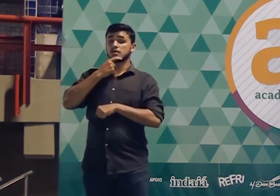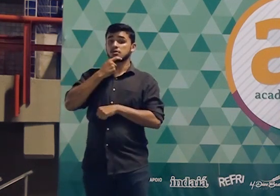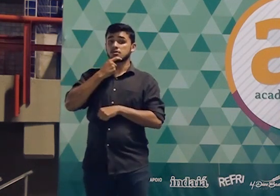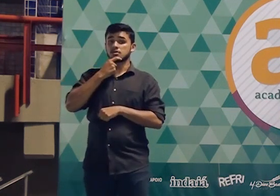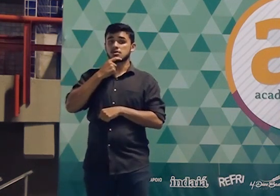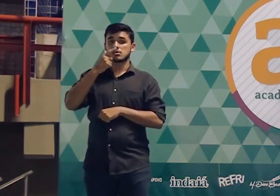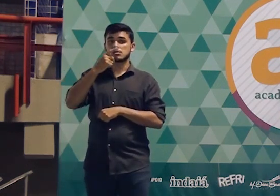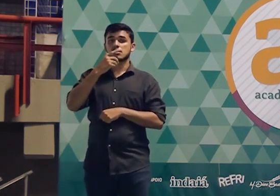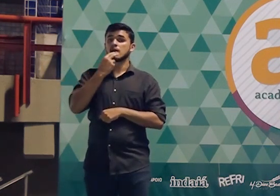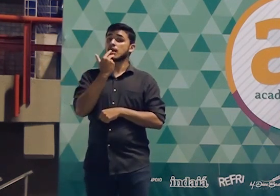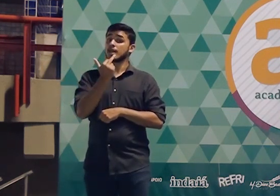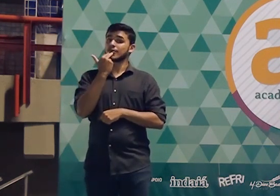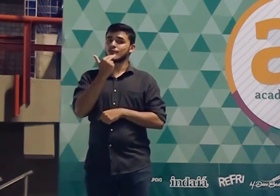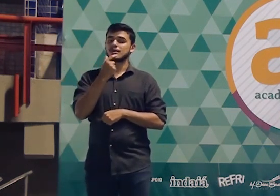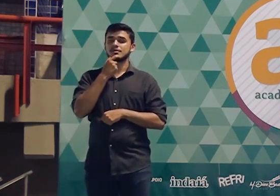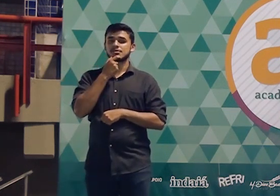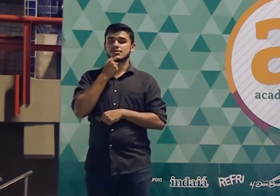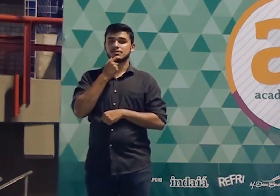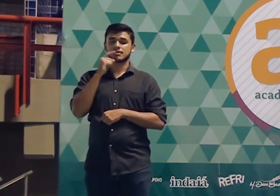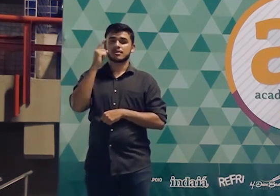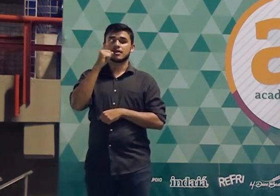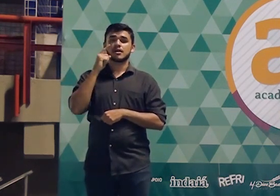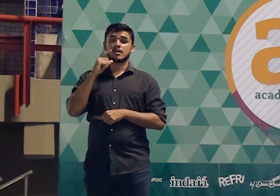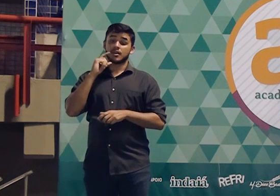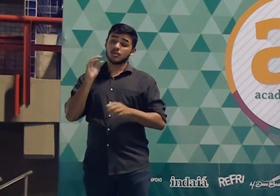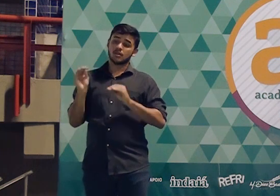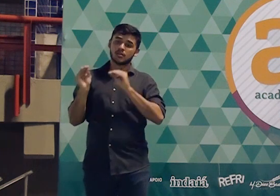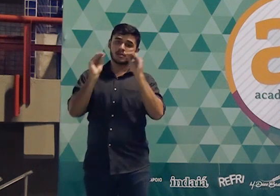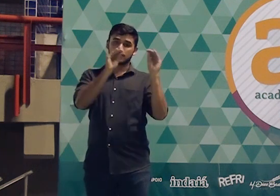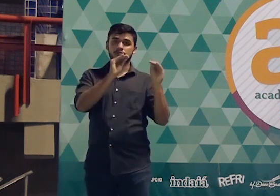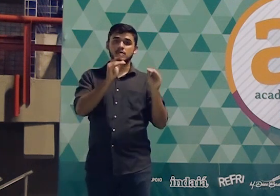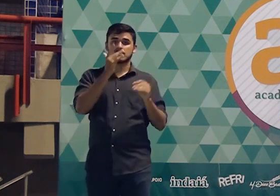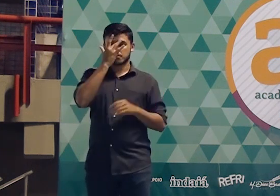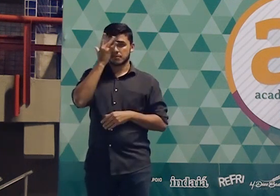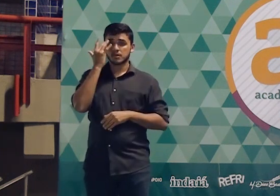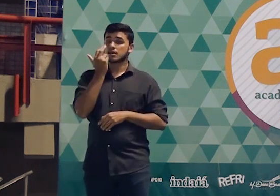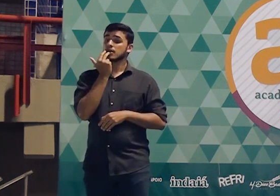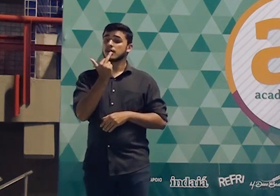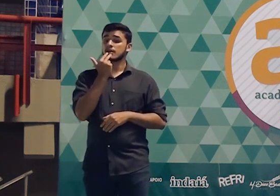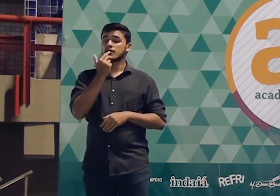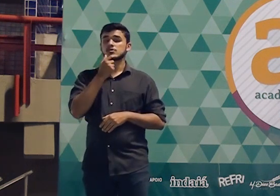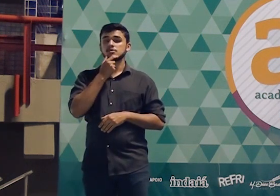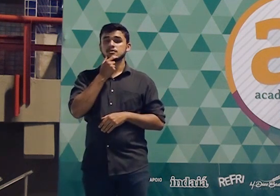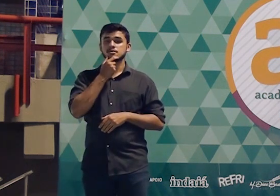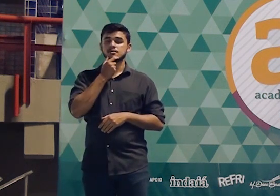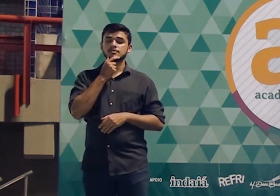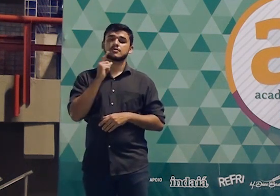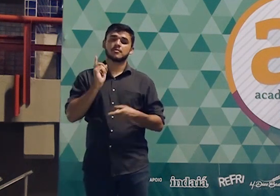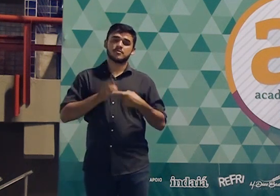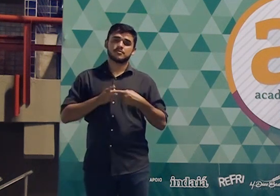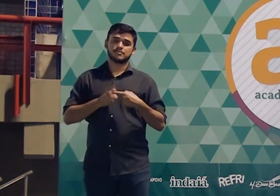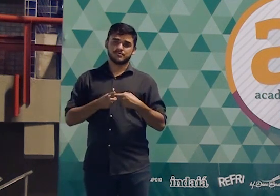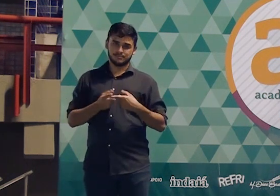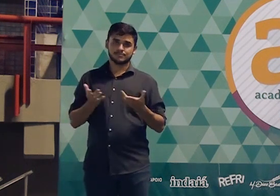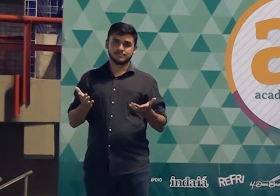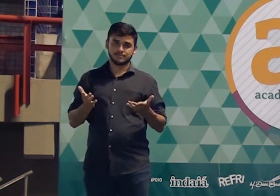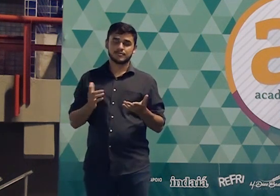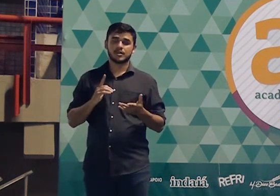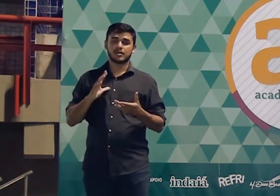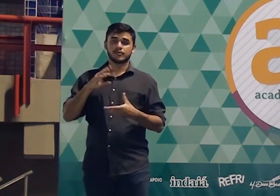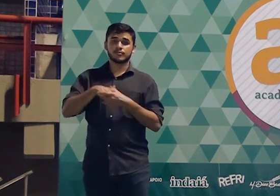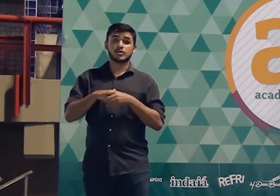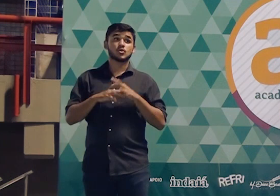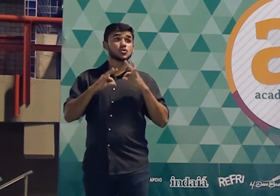Índia? Inglês. Por que o call center é lá? Porque a galera fala inglês. E aí você vende no